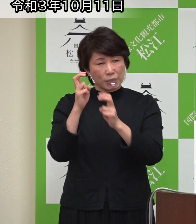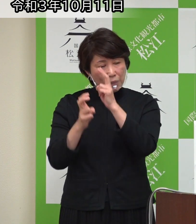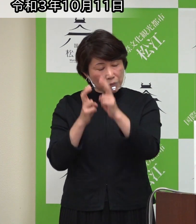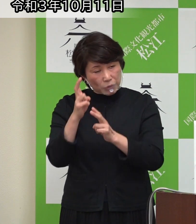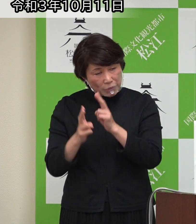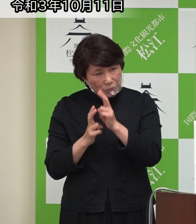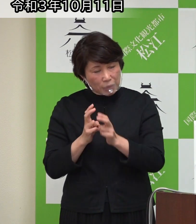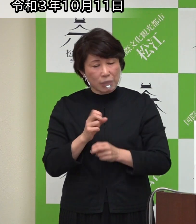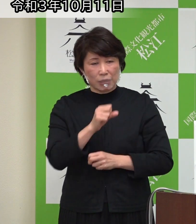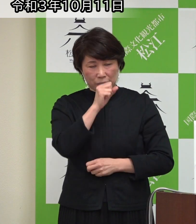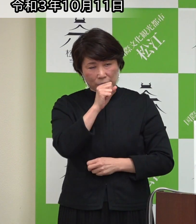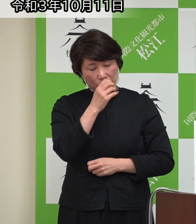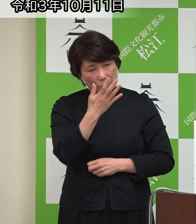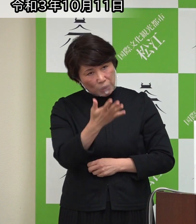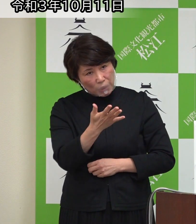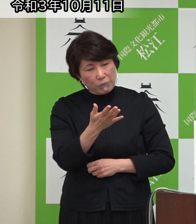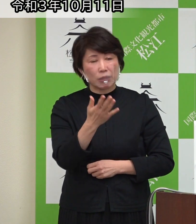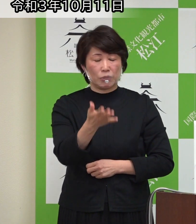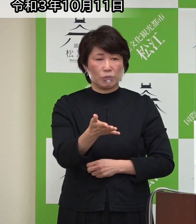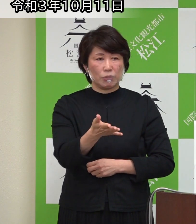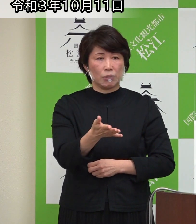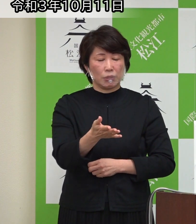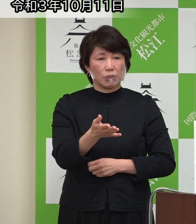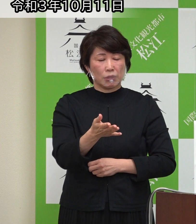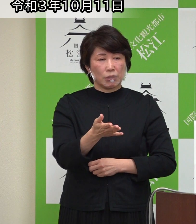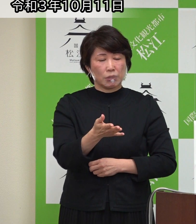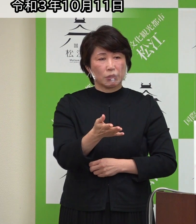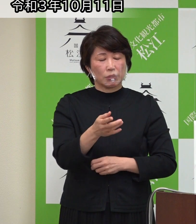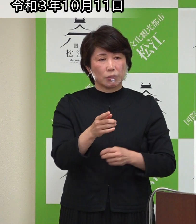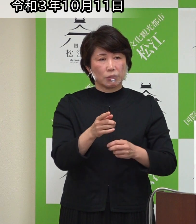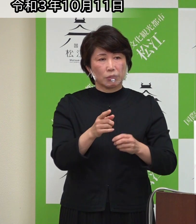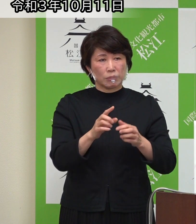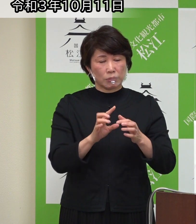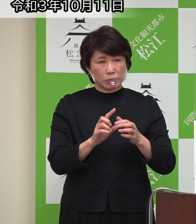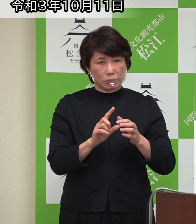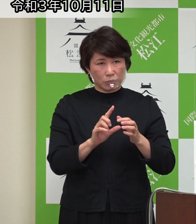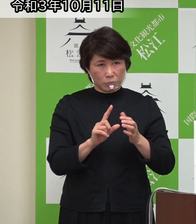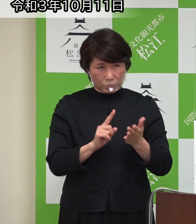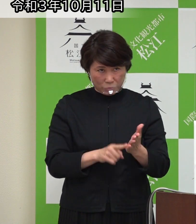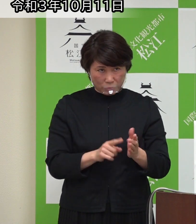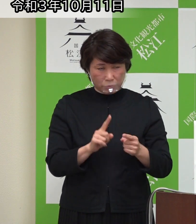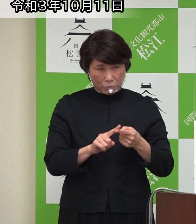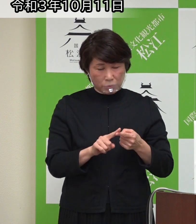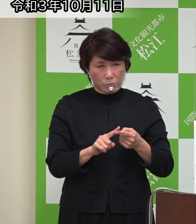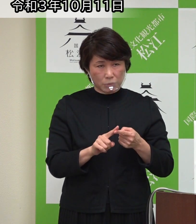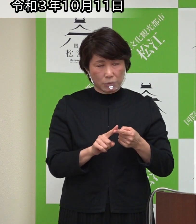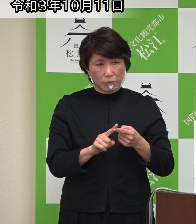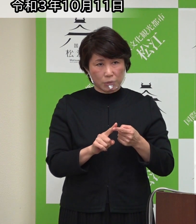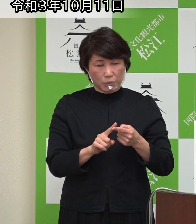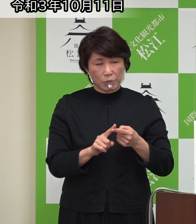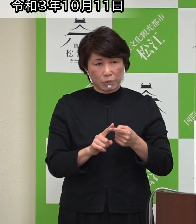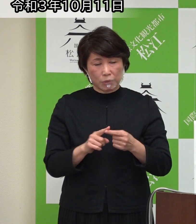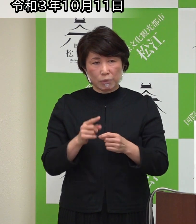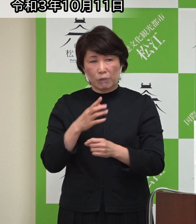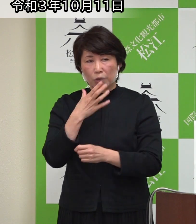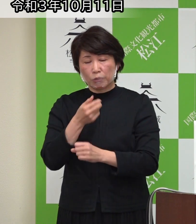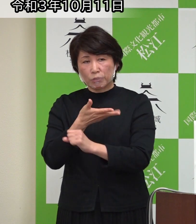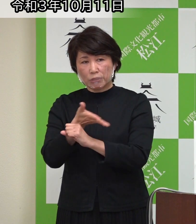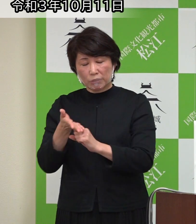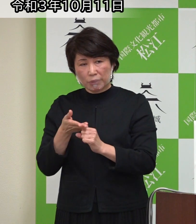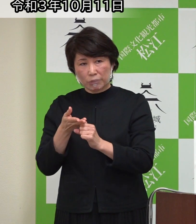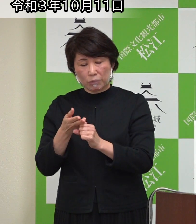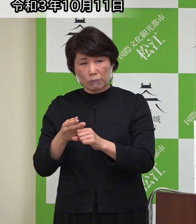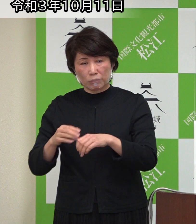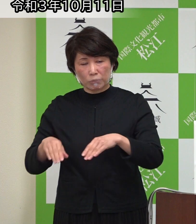となっているのがこの福島での事故という、それを教訓として作られた基準をクリアしたというふうな流れです